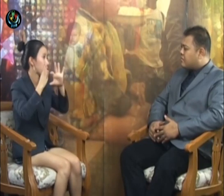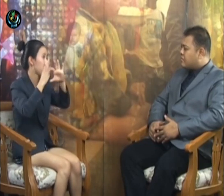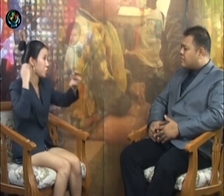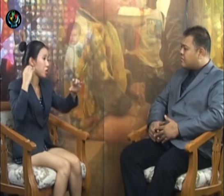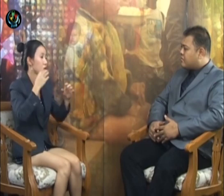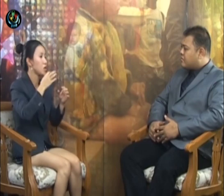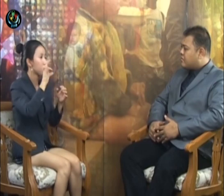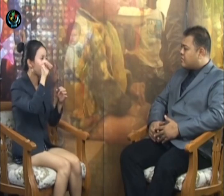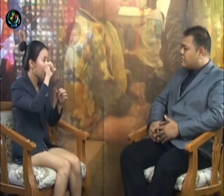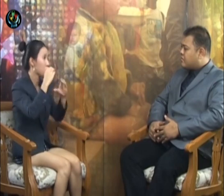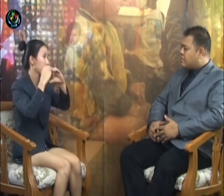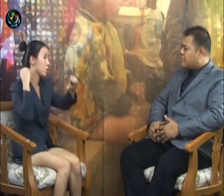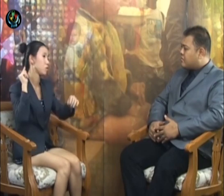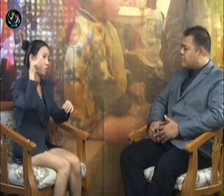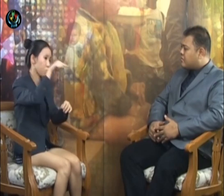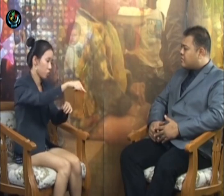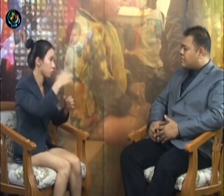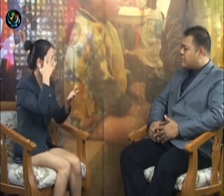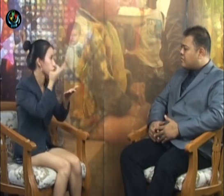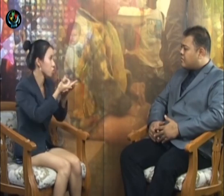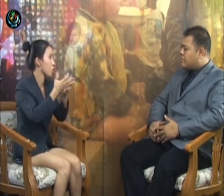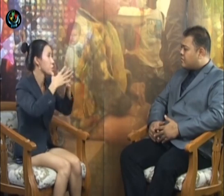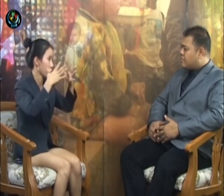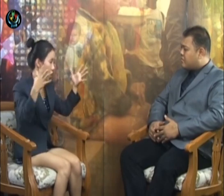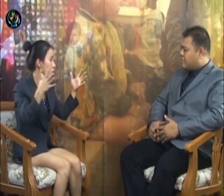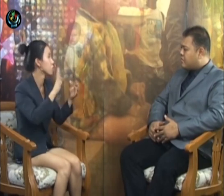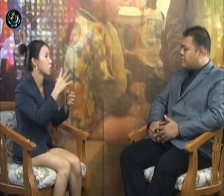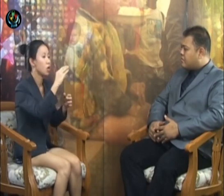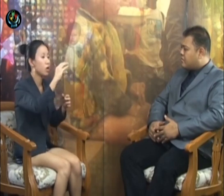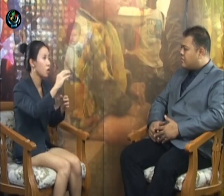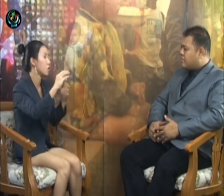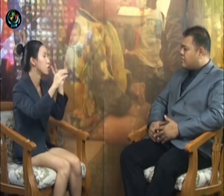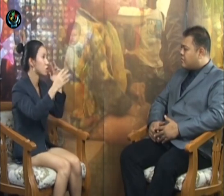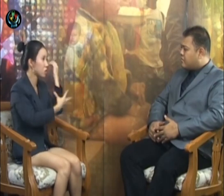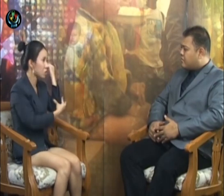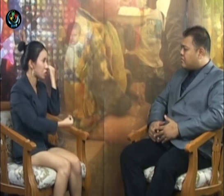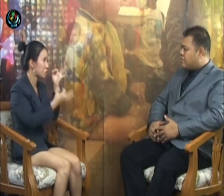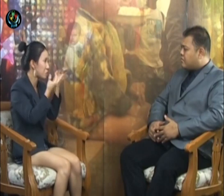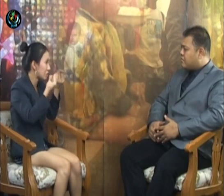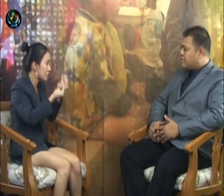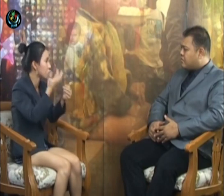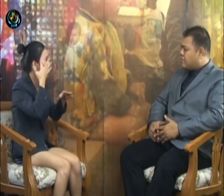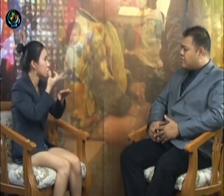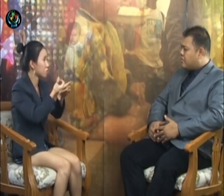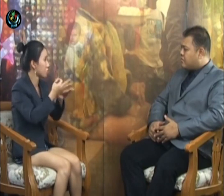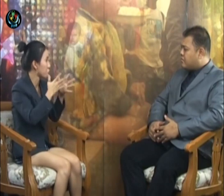တက်နိုင်တဲ့မိဘတွေကနားမကျကလေးတွေကိုပဲကျောင်းထားပေးနိုင်တယ်။အားကျောင်းမနေနိုင်တဲ့နားမကျကလေးတွေကတပြည်လုံးမှာအများကြီးရှိနေတော့ပြည်